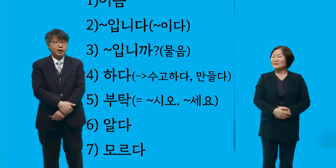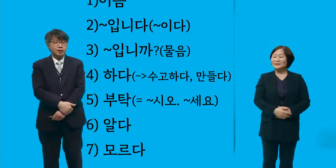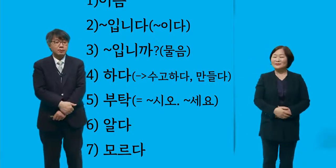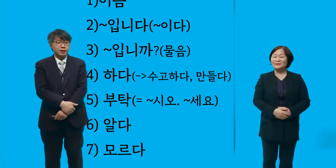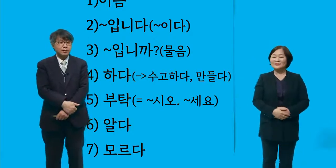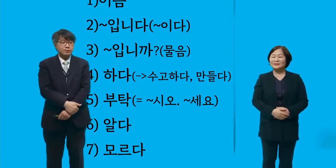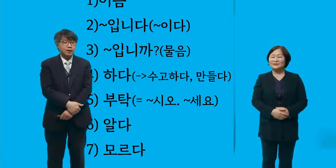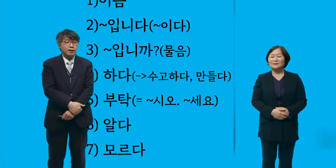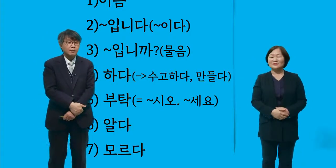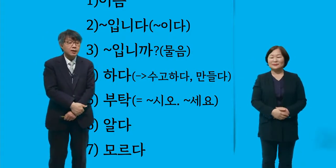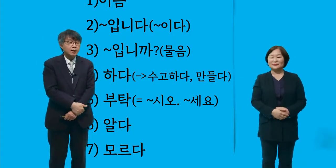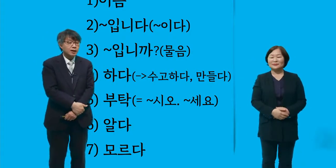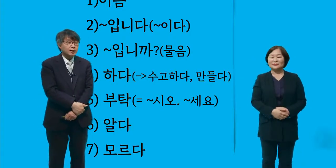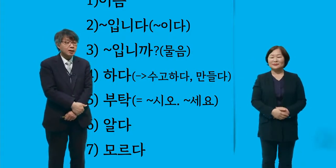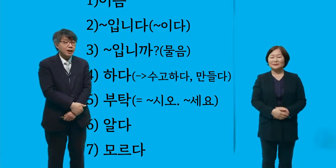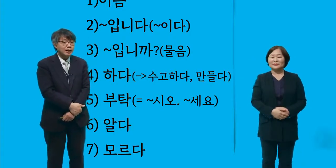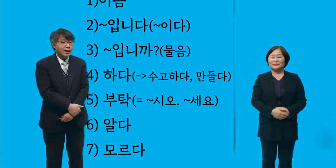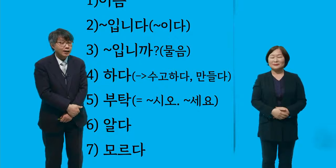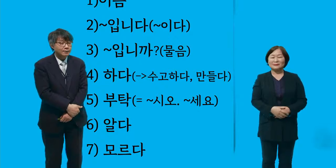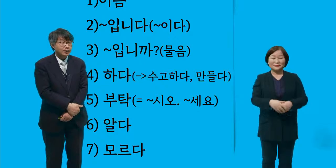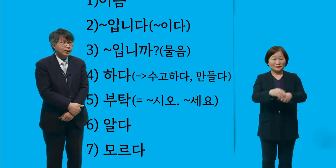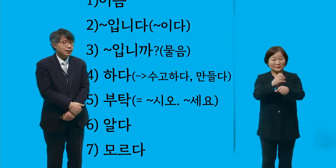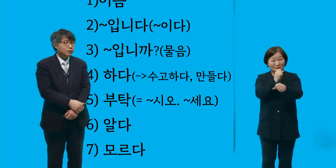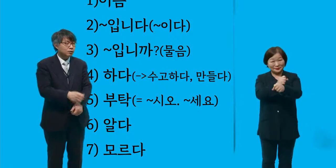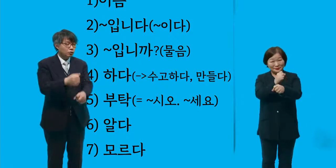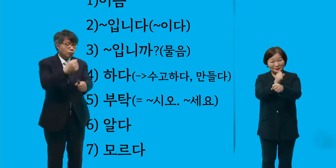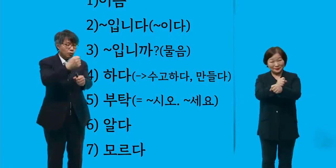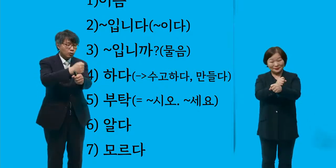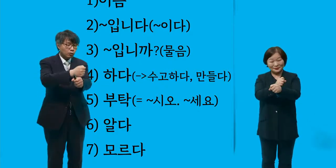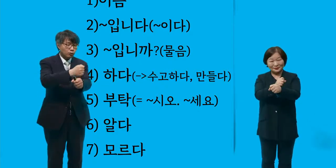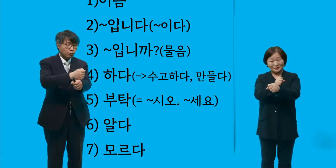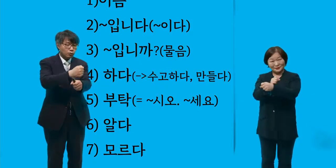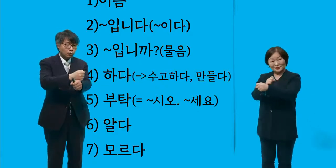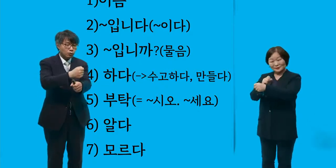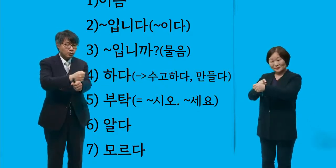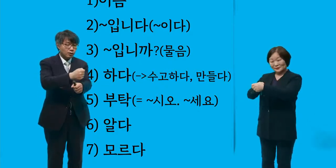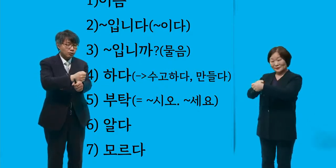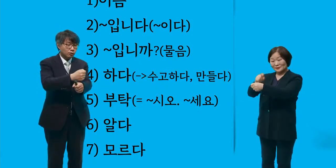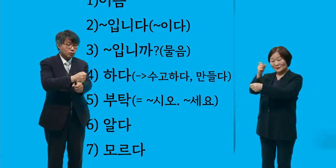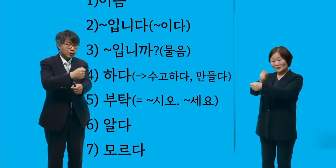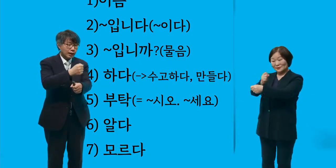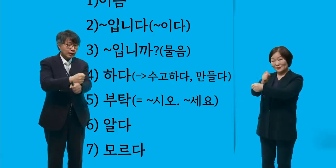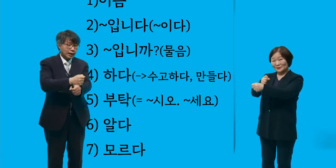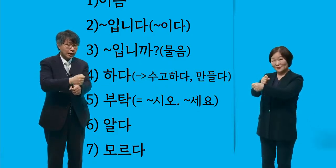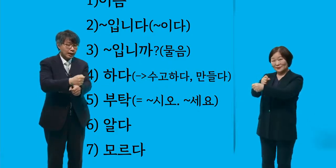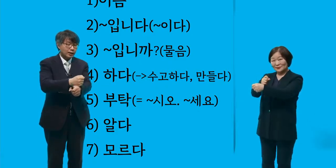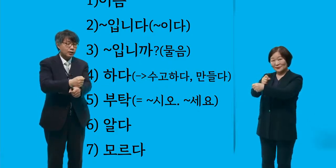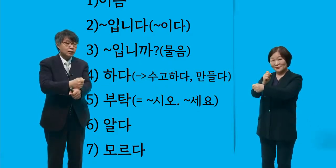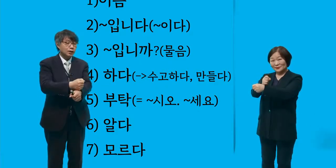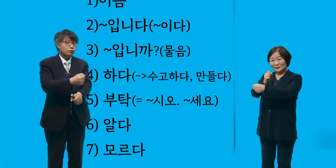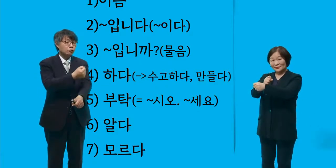생각하시면 되겠습니다. 자, 그 다음 하다는 손목을 톡톡 치면 되고요. 하다. 자,